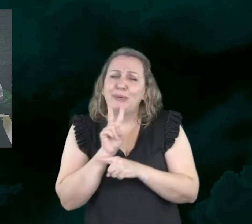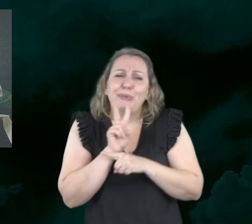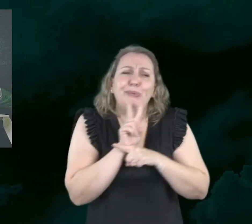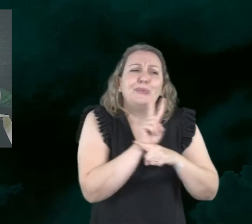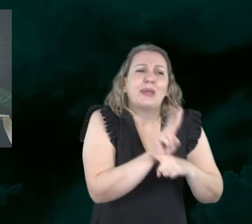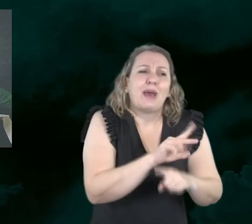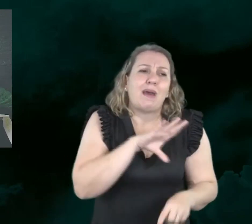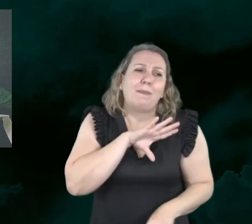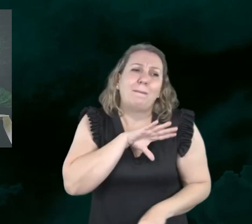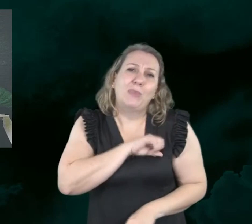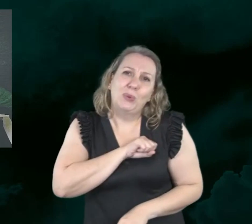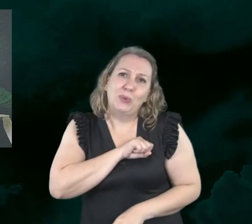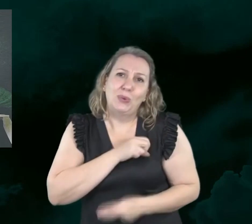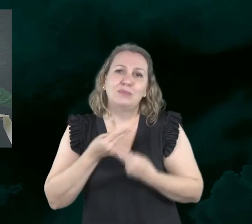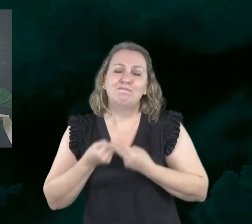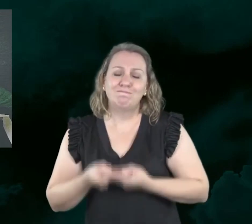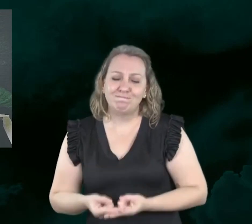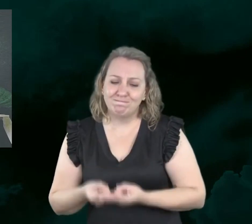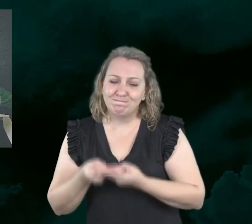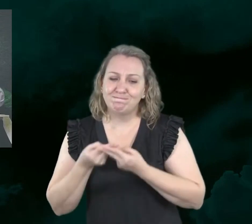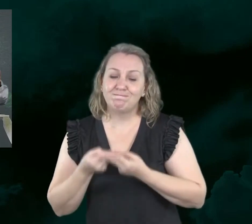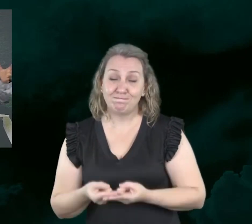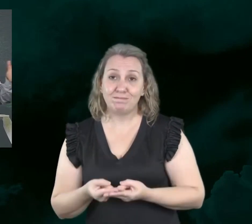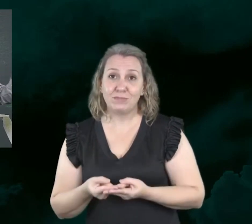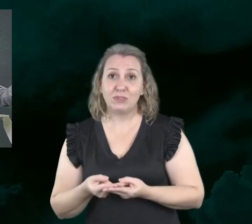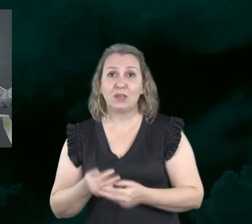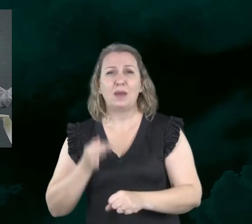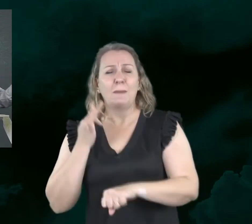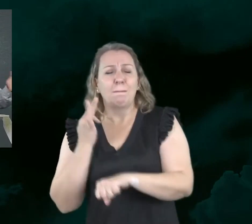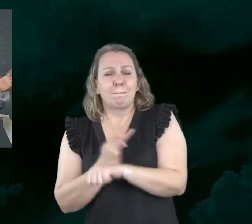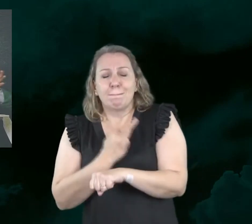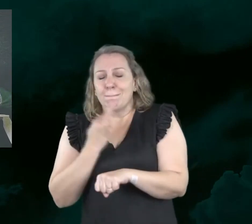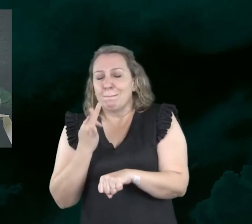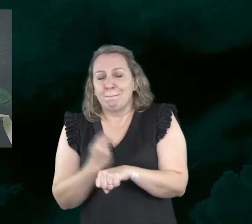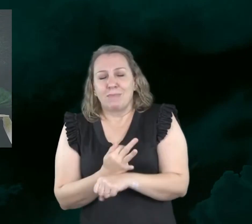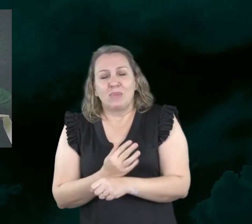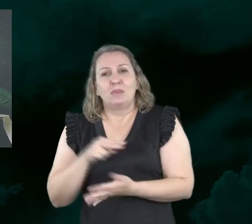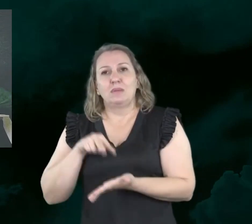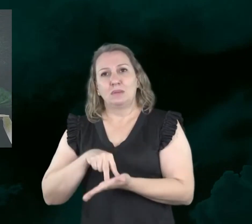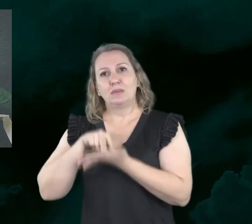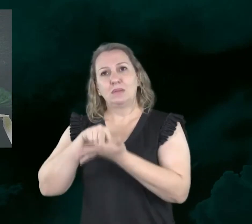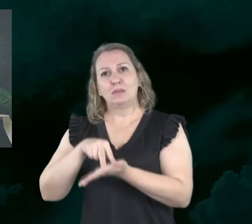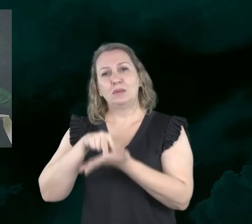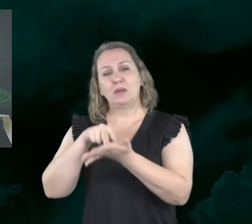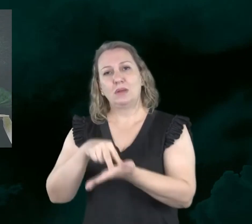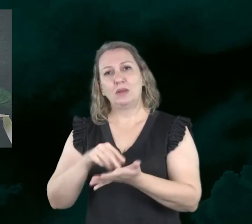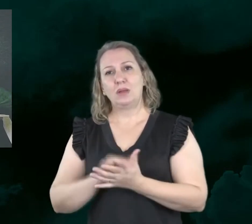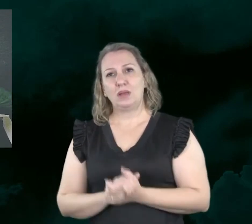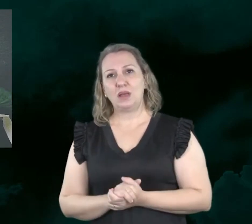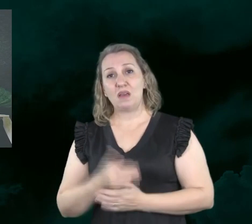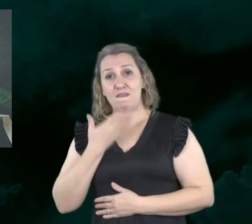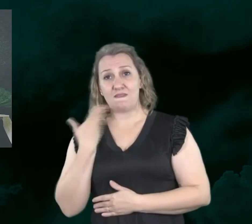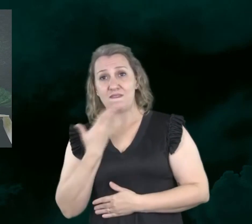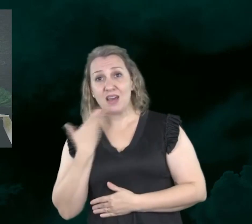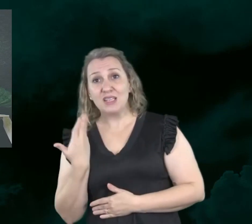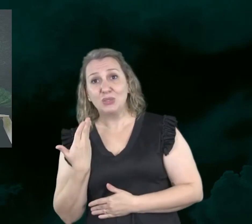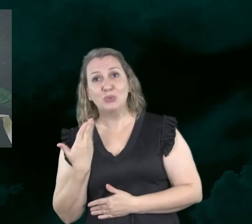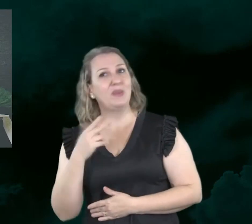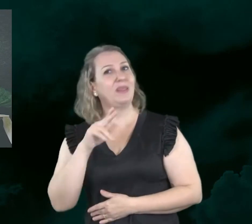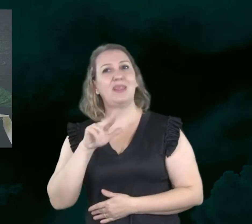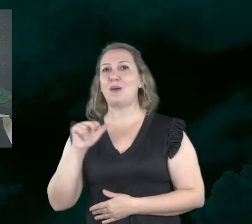vem com sofrimentos. Não adianta falar em perseverança se não há sofrimentos. Romanos capítulo